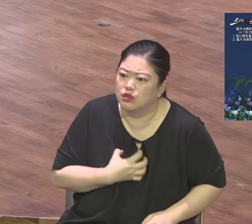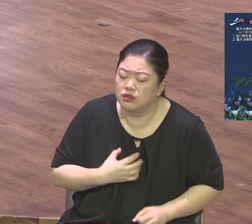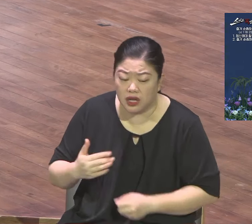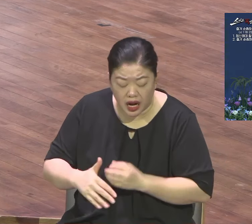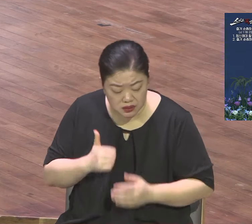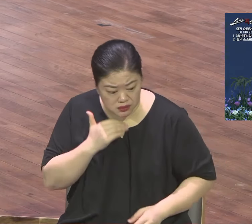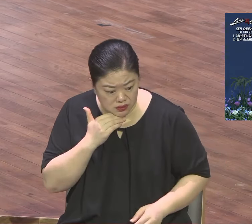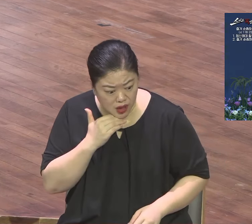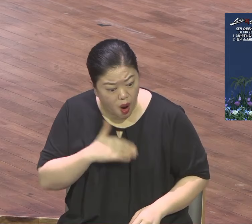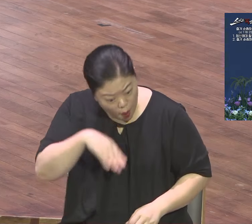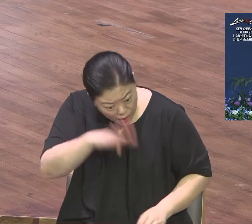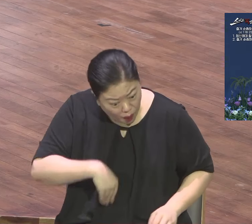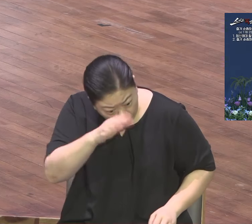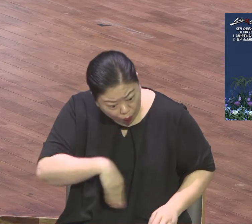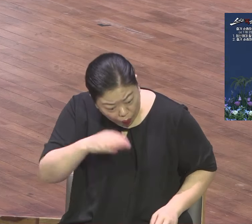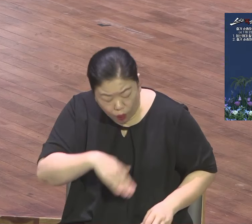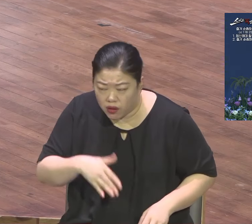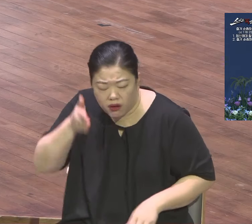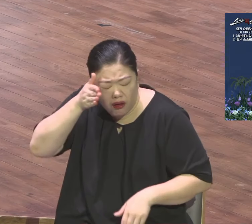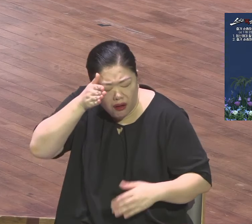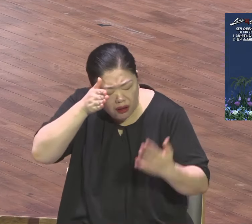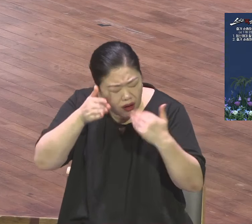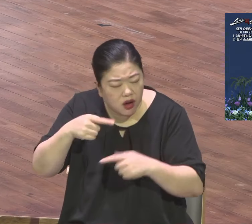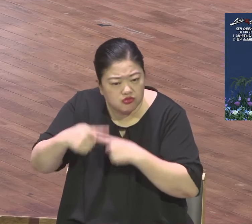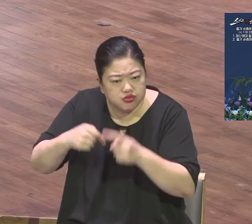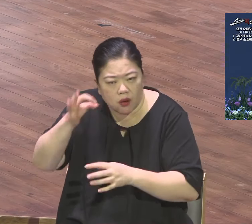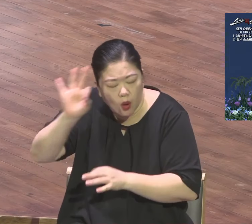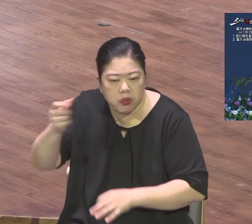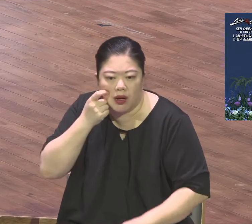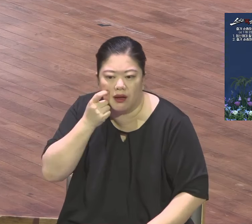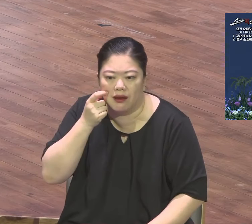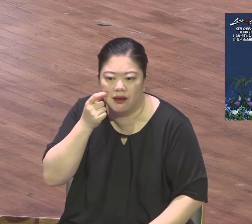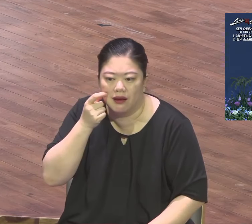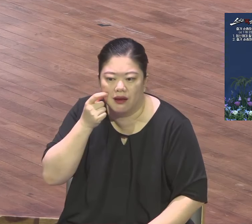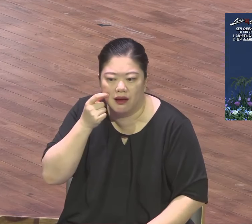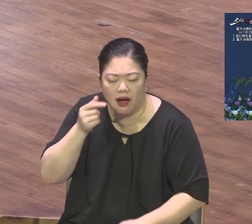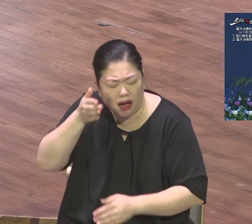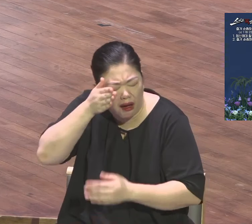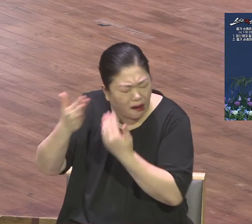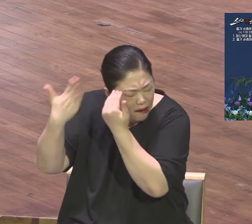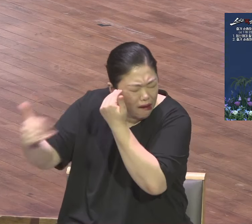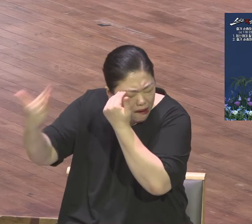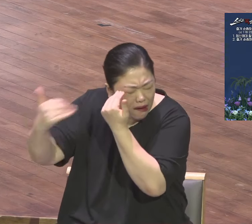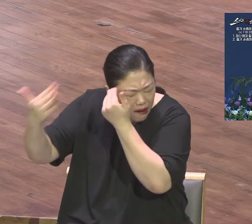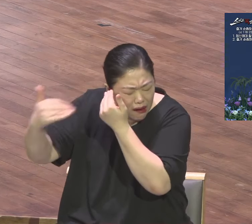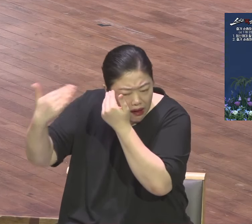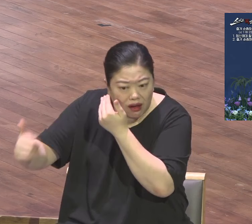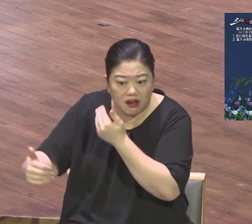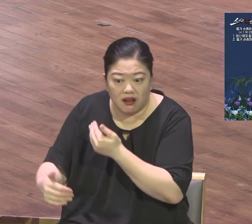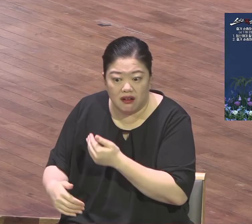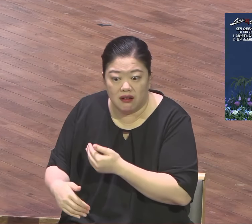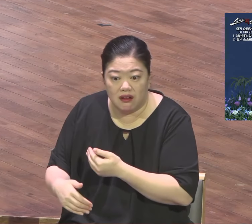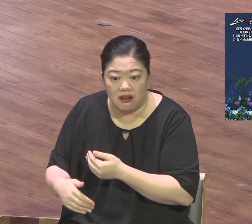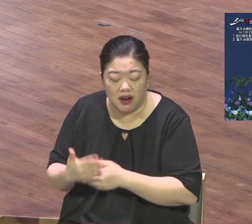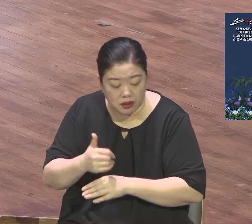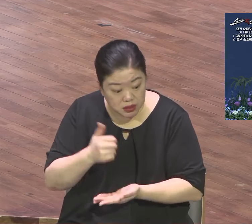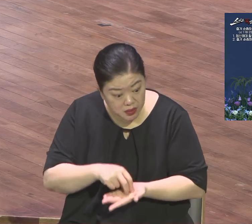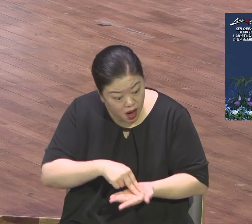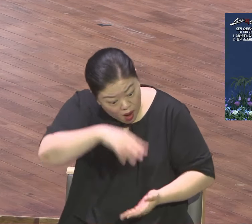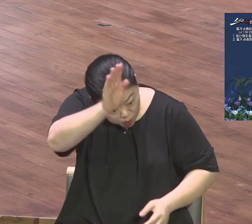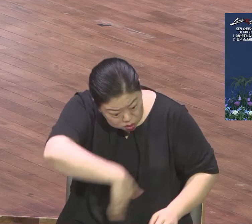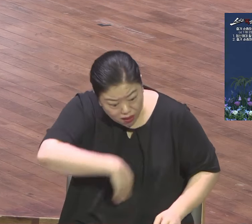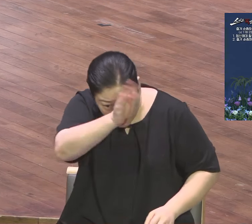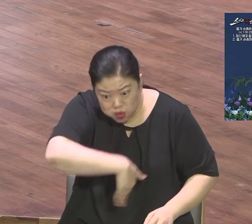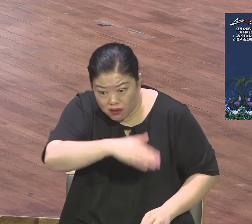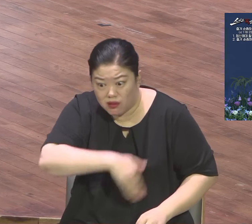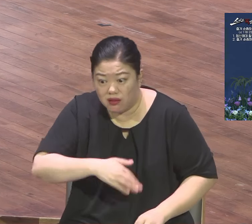문제가 해결이 된다. 문제 해결돼요. 문제 해결 안 될 거 하나도 없어요.